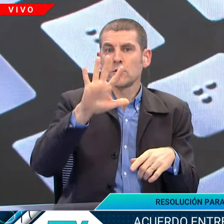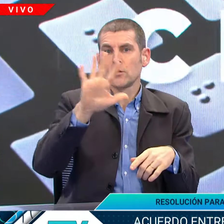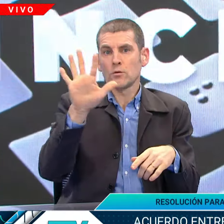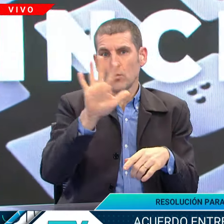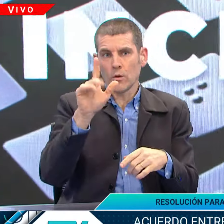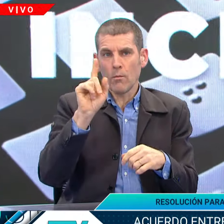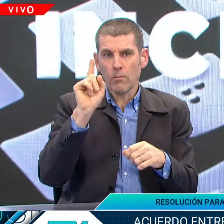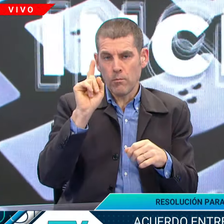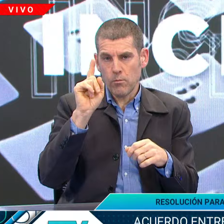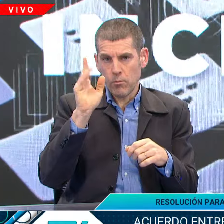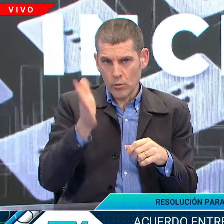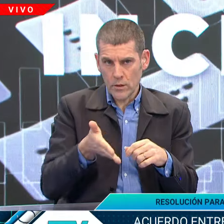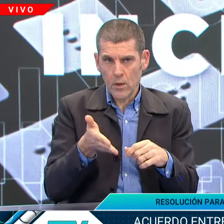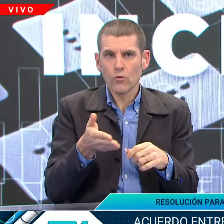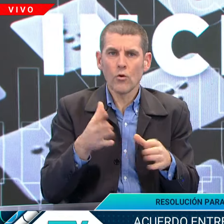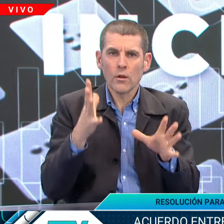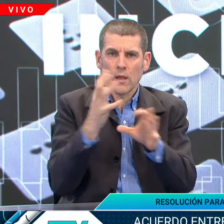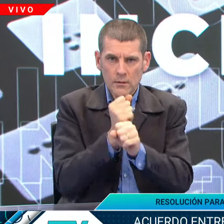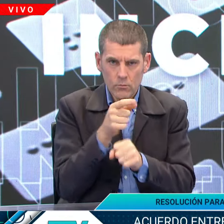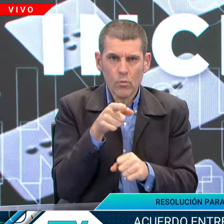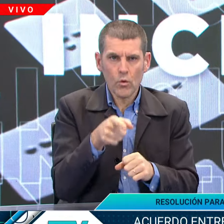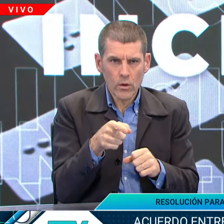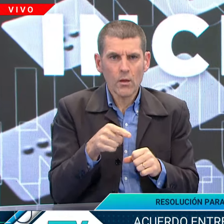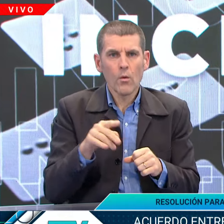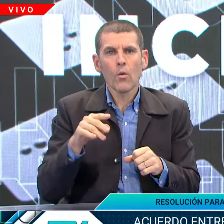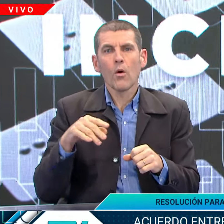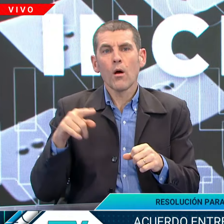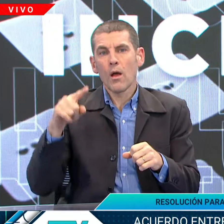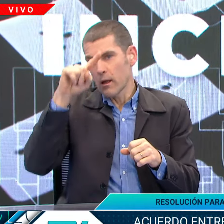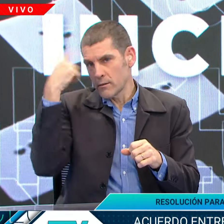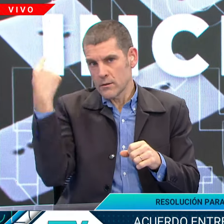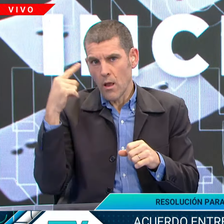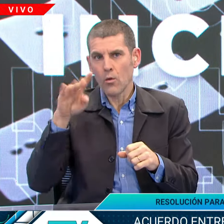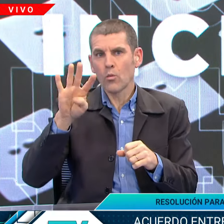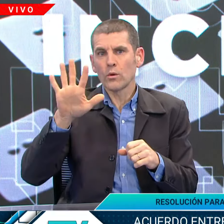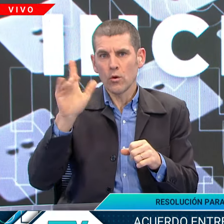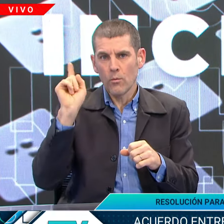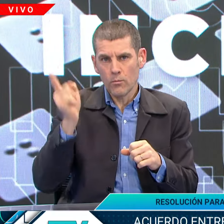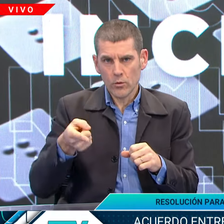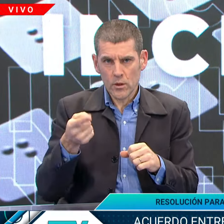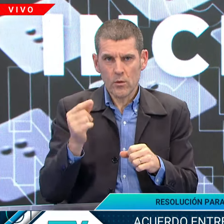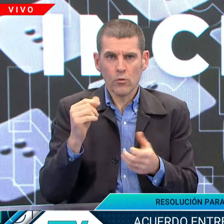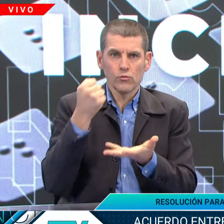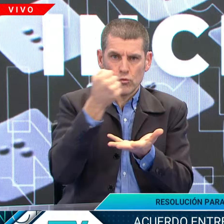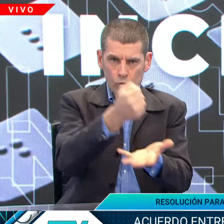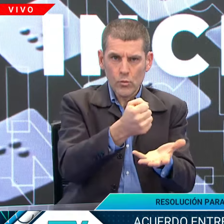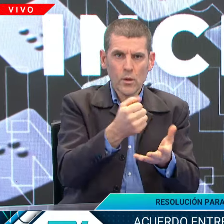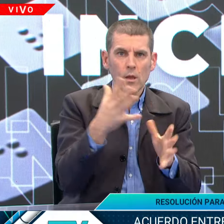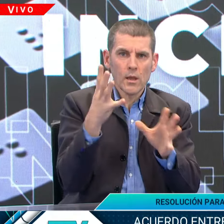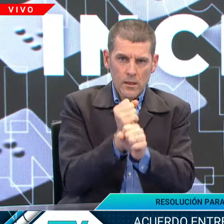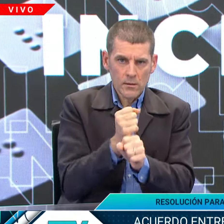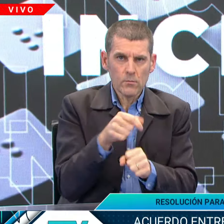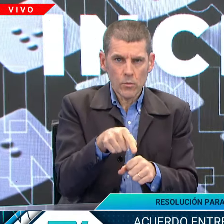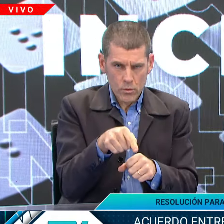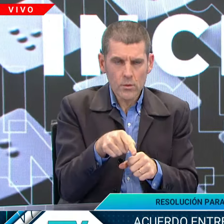de los subsidios para estas líneas, mientras que el estado nacional cubre el 45 por ciento restante.